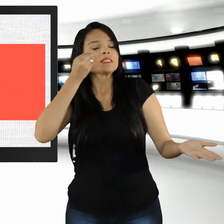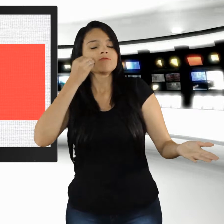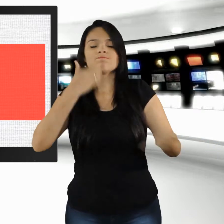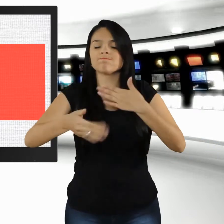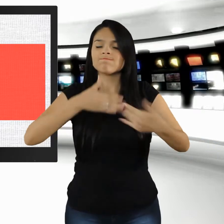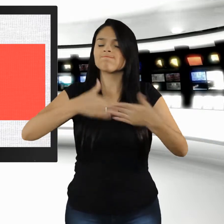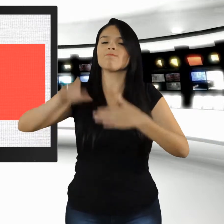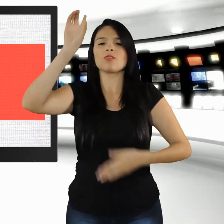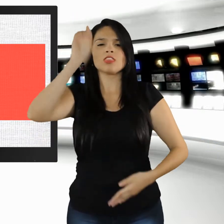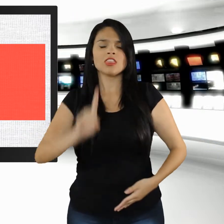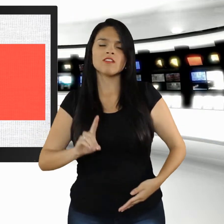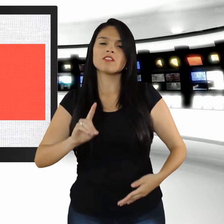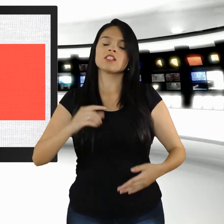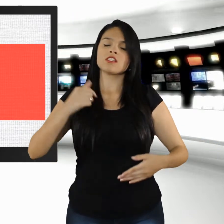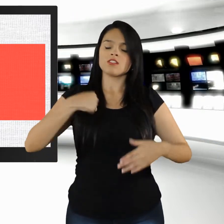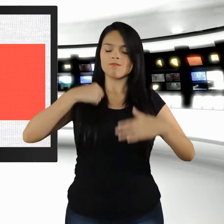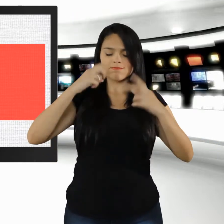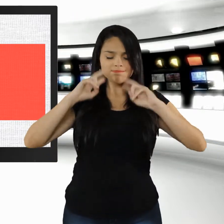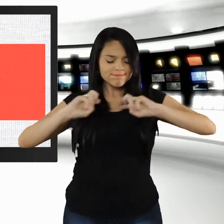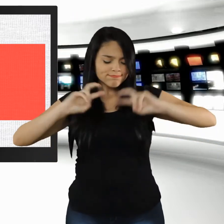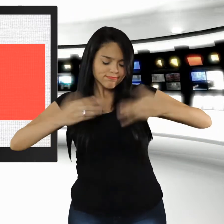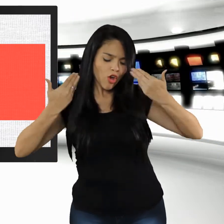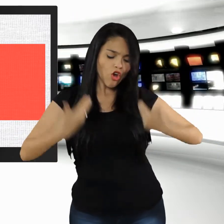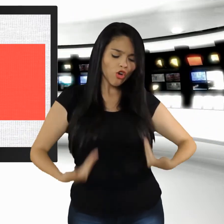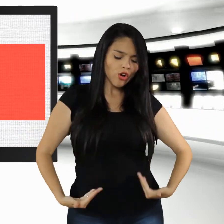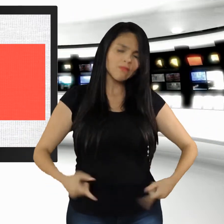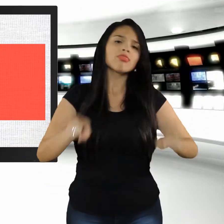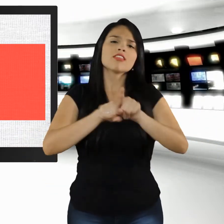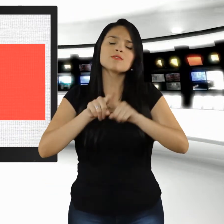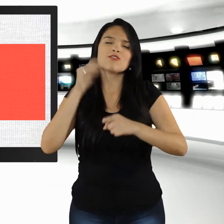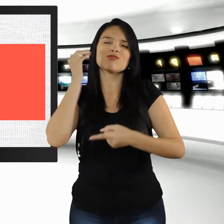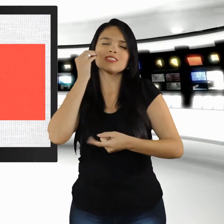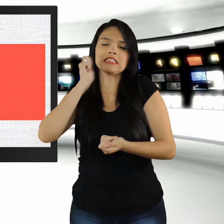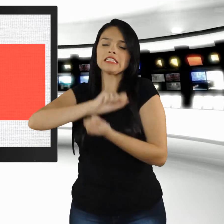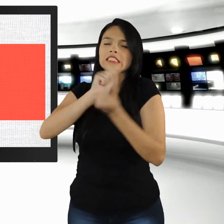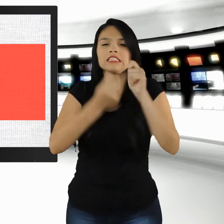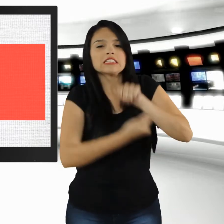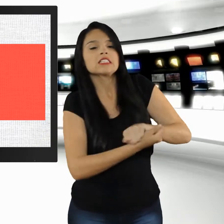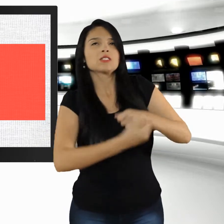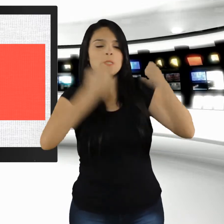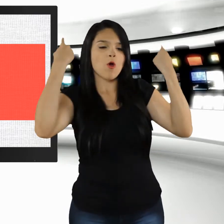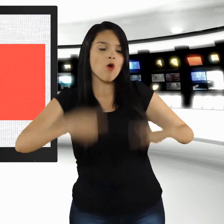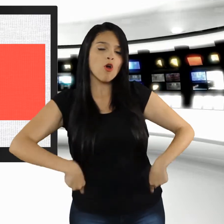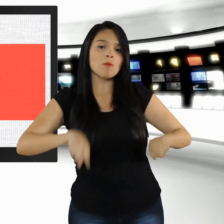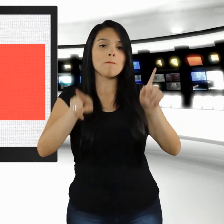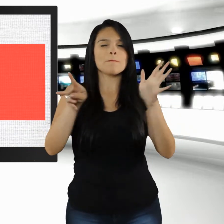adaptar-se constantemente composições novas e criativas sua história tem inspirado pessoas paraplégicas com doenças